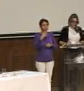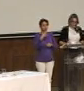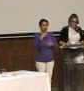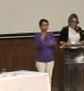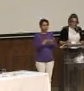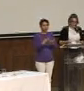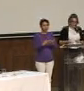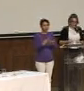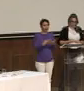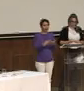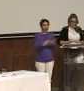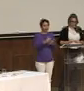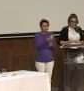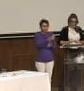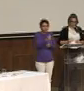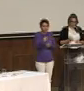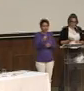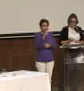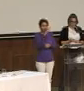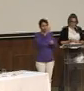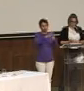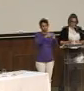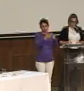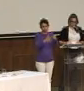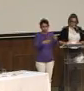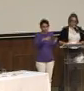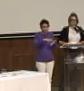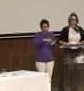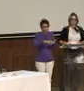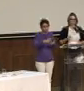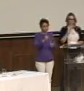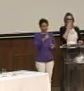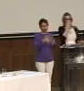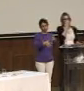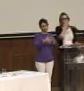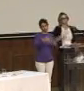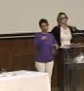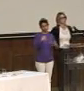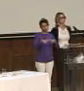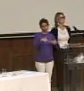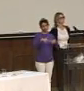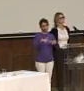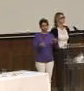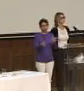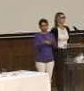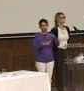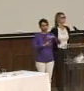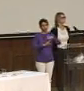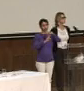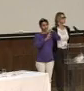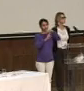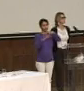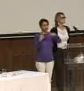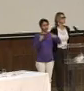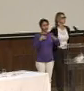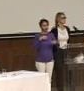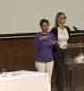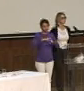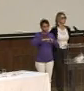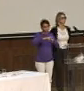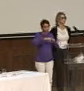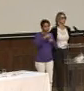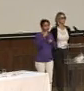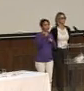campus Samambaia, todo sábado de manhã, para que não interfira no meu horário de trabalho como reitor. Pego o metrô sabinho, vou para lá, dou as